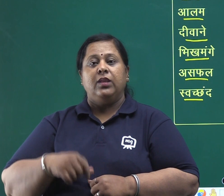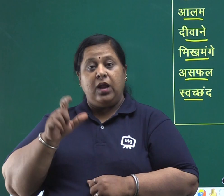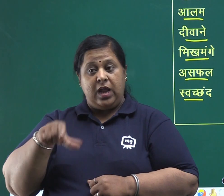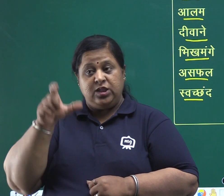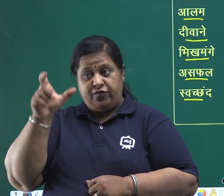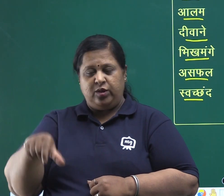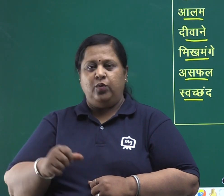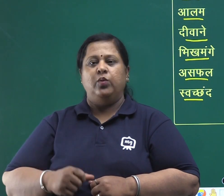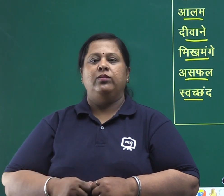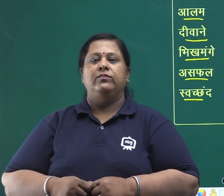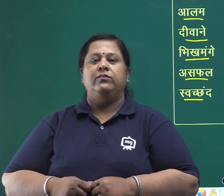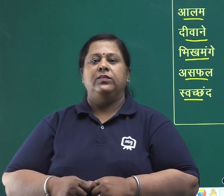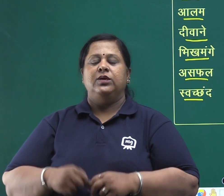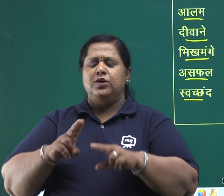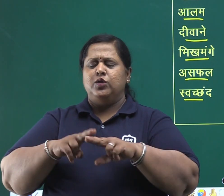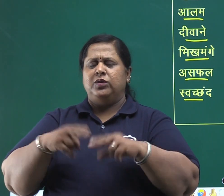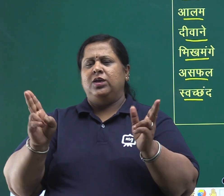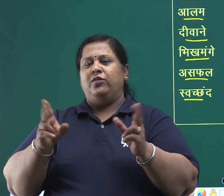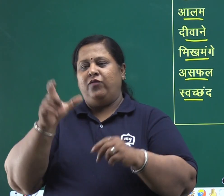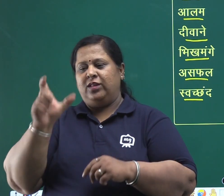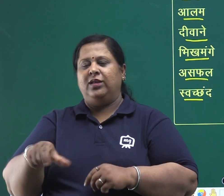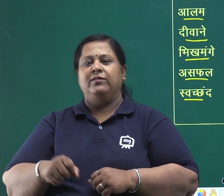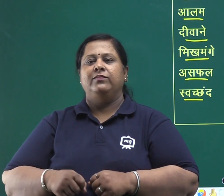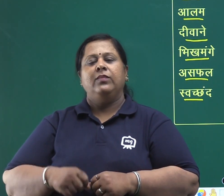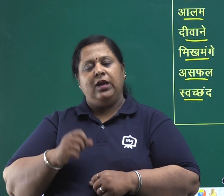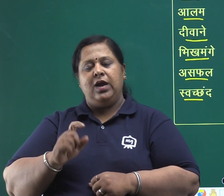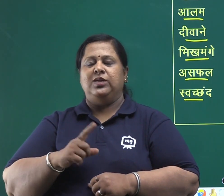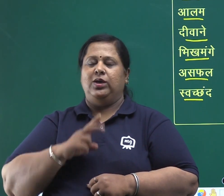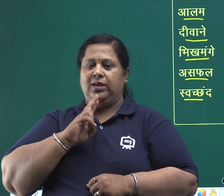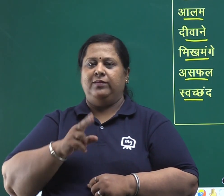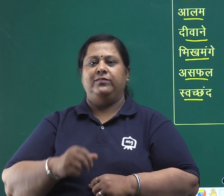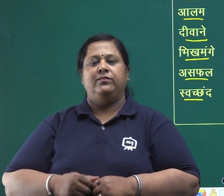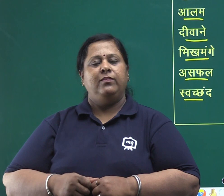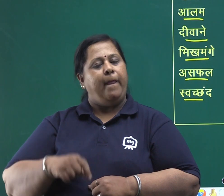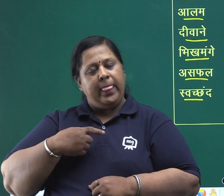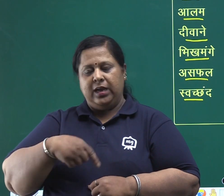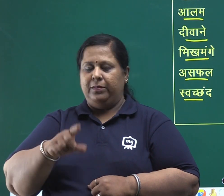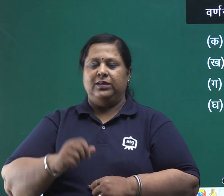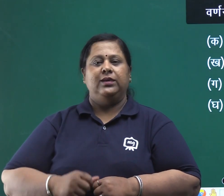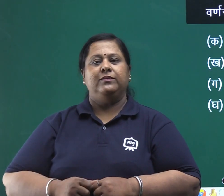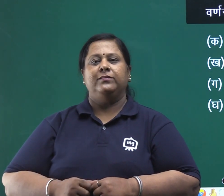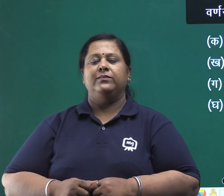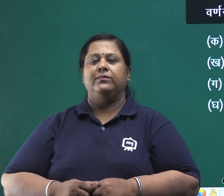ऐसे व्यक्तियों को स्वच्छंद व्यक्ति कहा जाता है। आगे बढ़ते हैं,